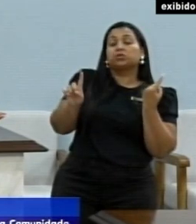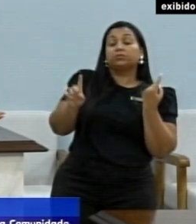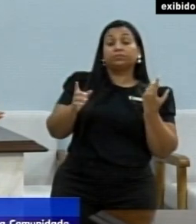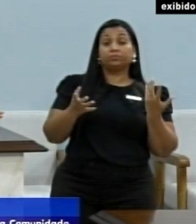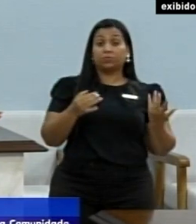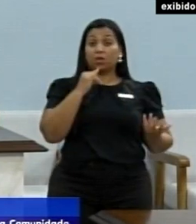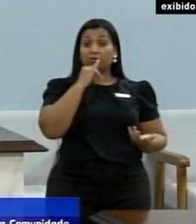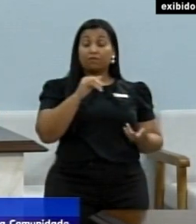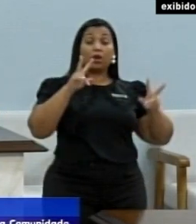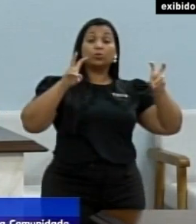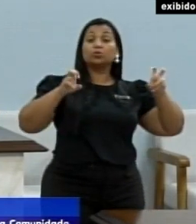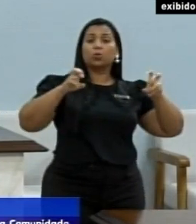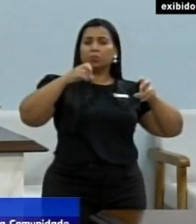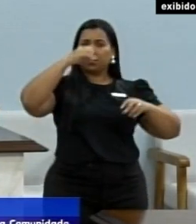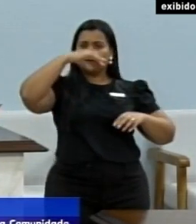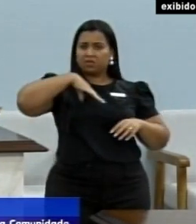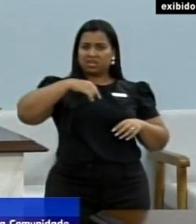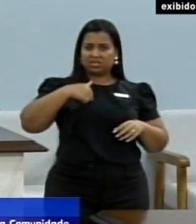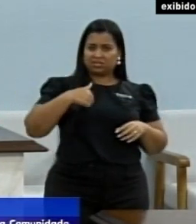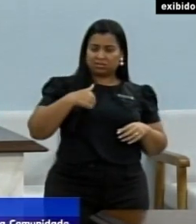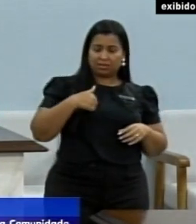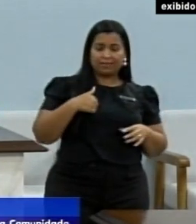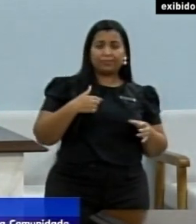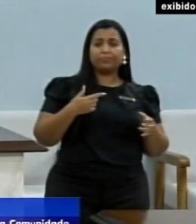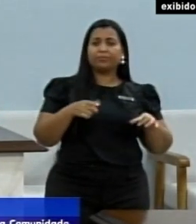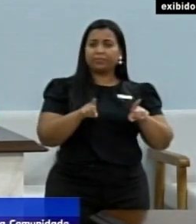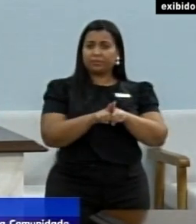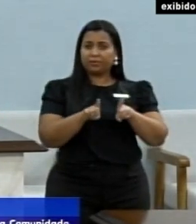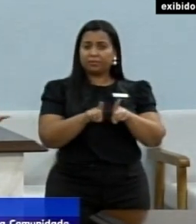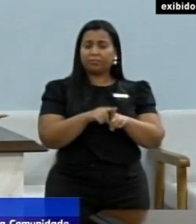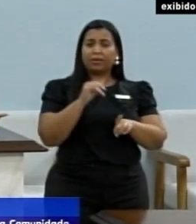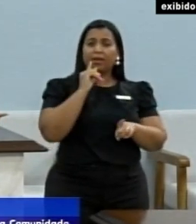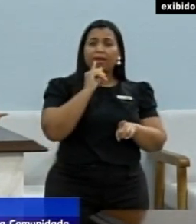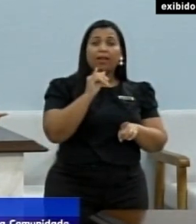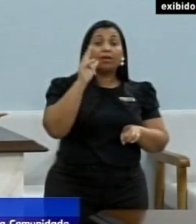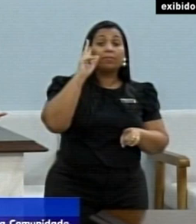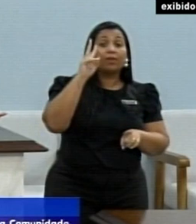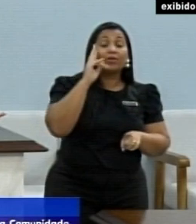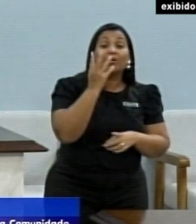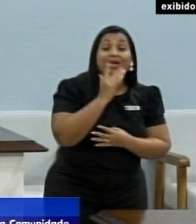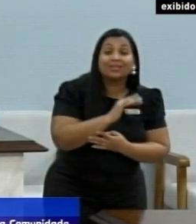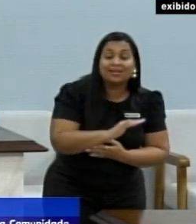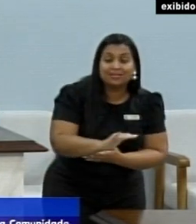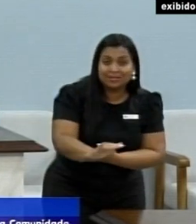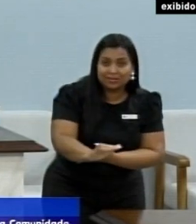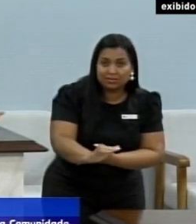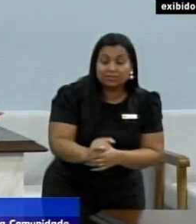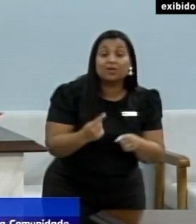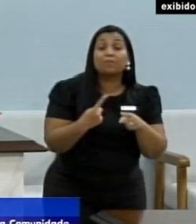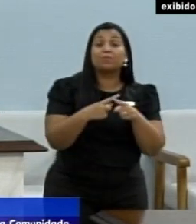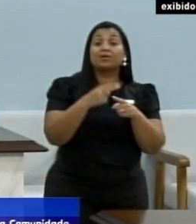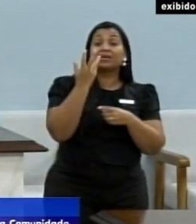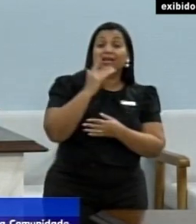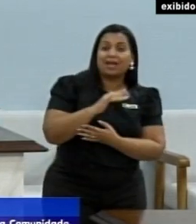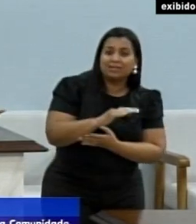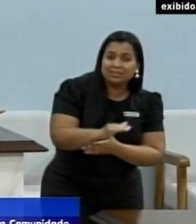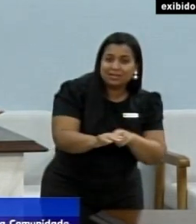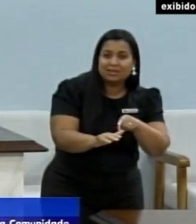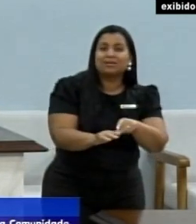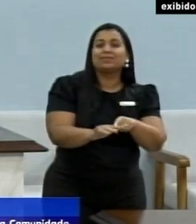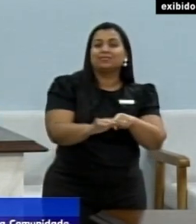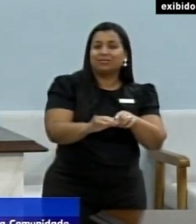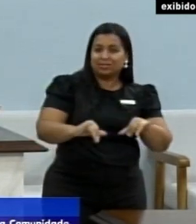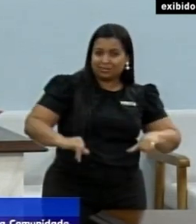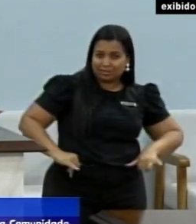de violência, eu não posso deixar de me remeter às crianças. Porque essas crianças, as